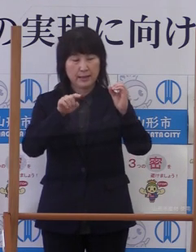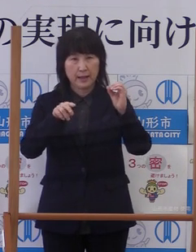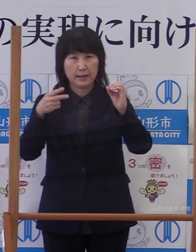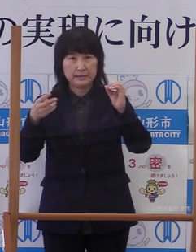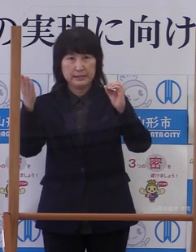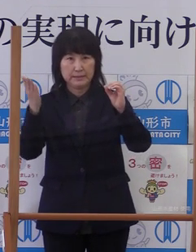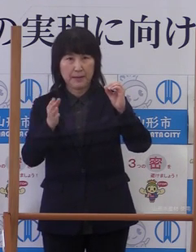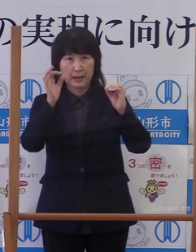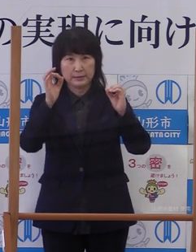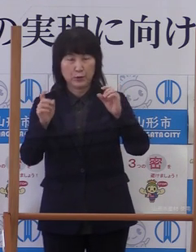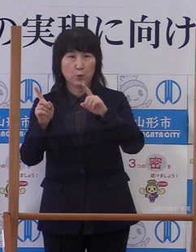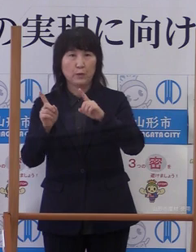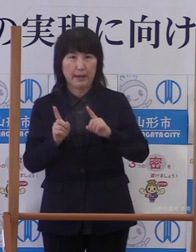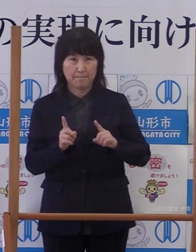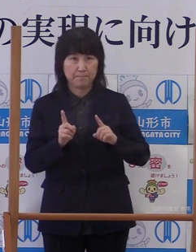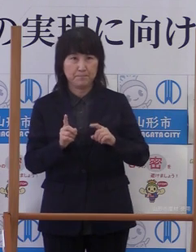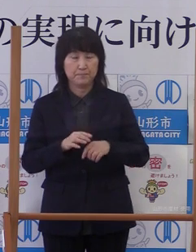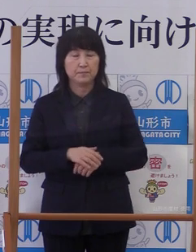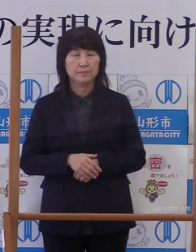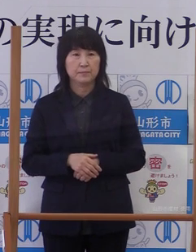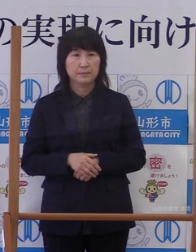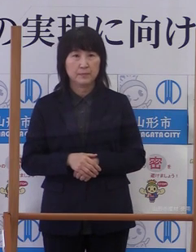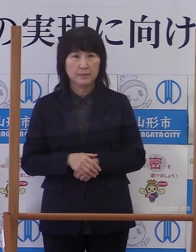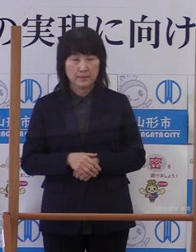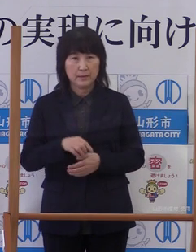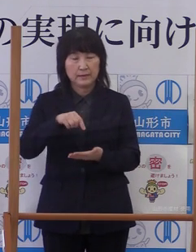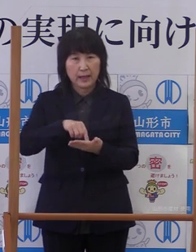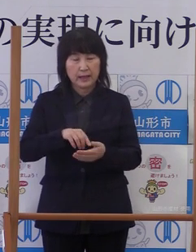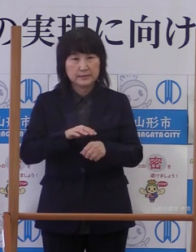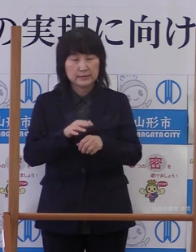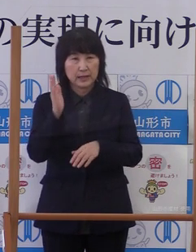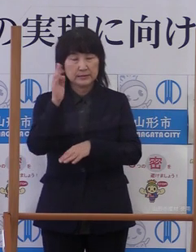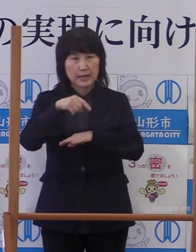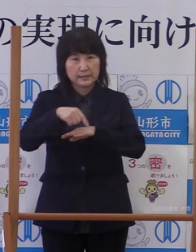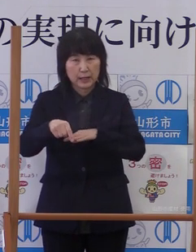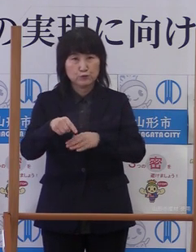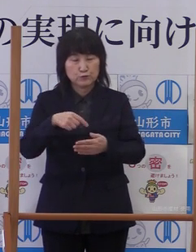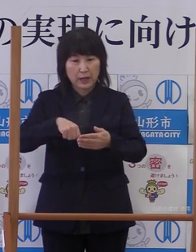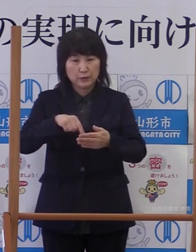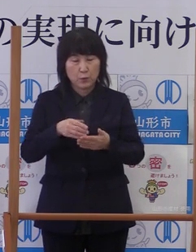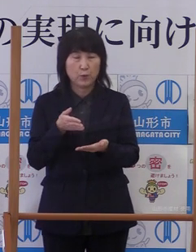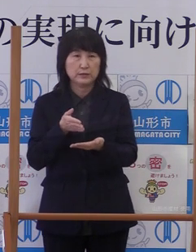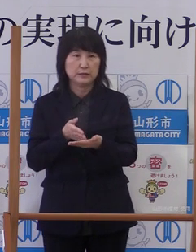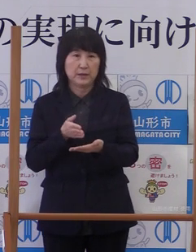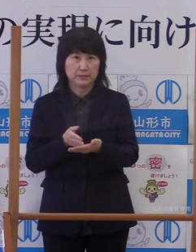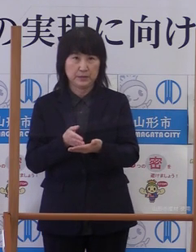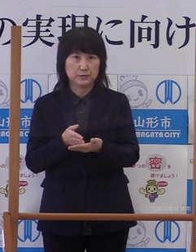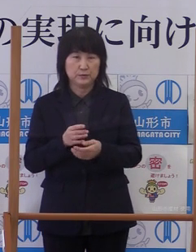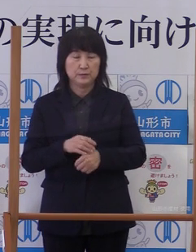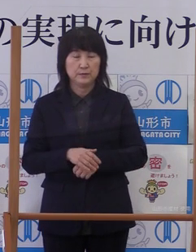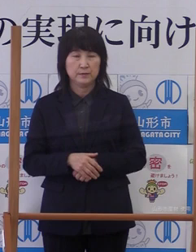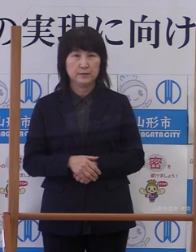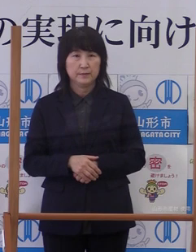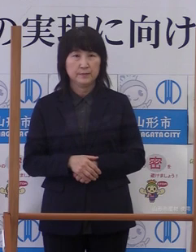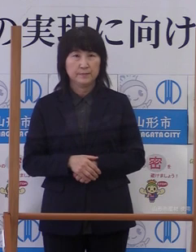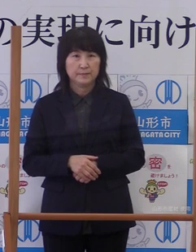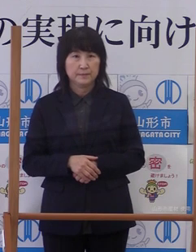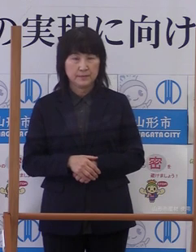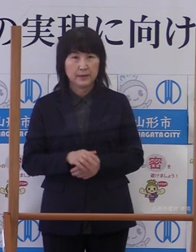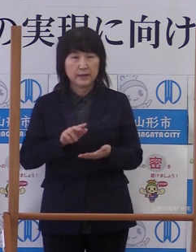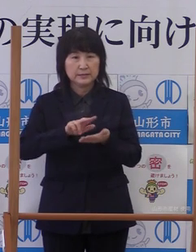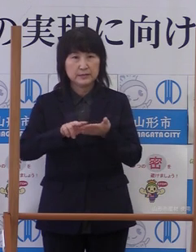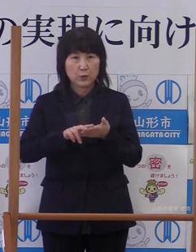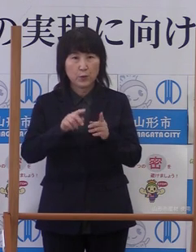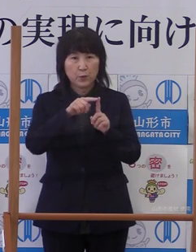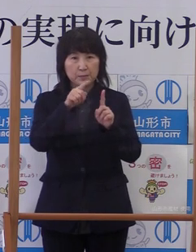となりました。それでは重点政策の主な事業について説明いたします。資料は